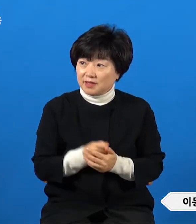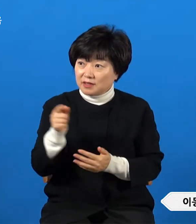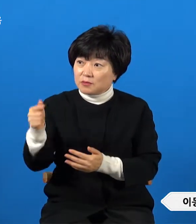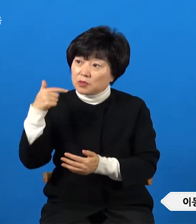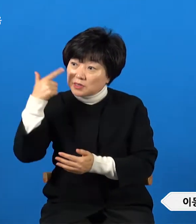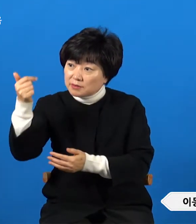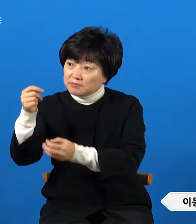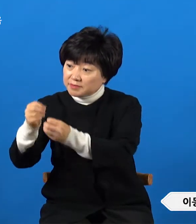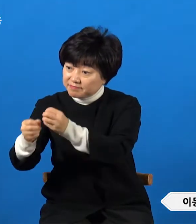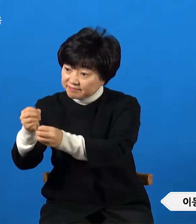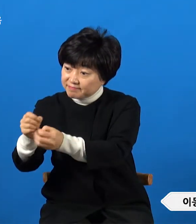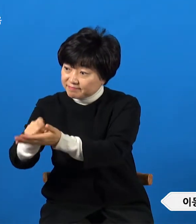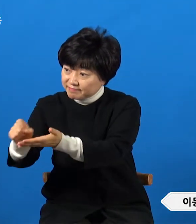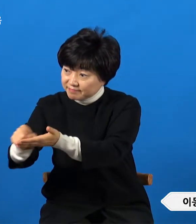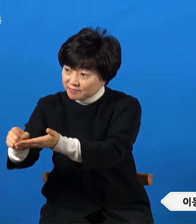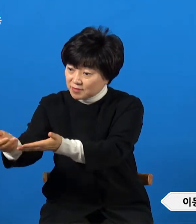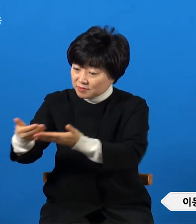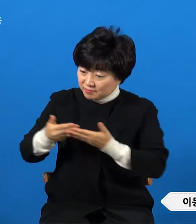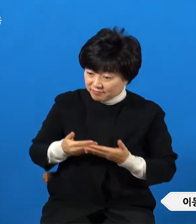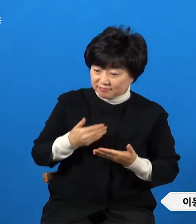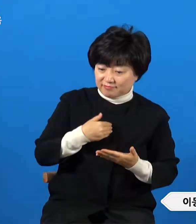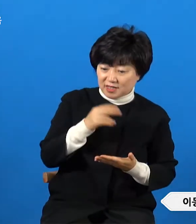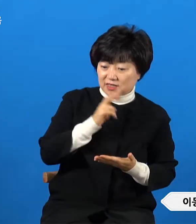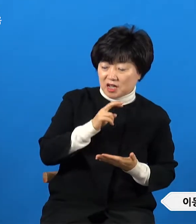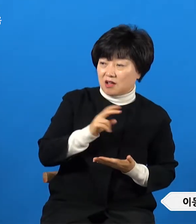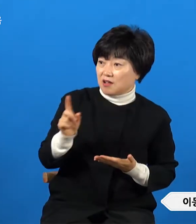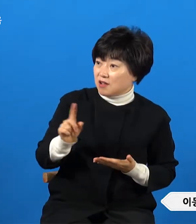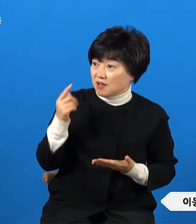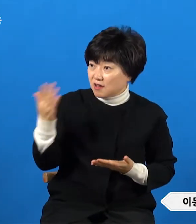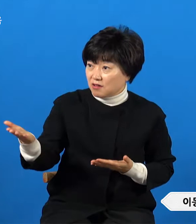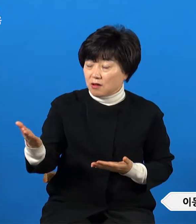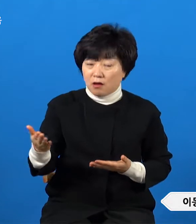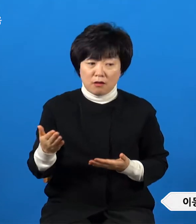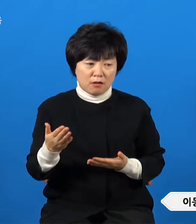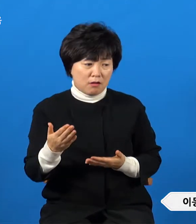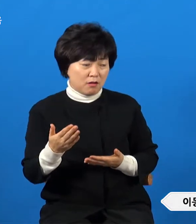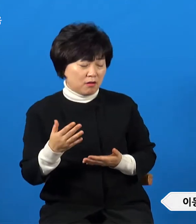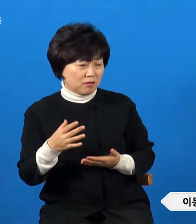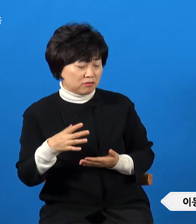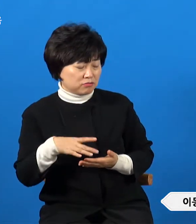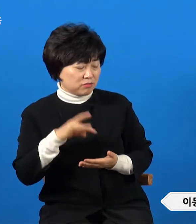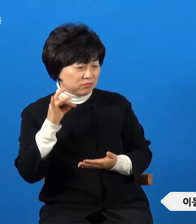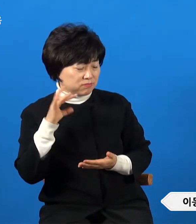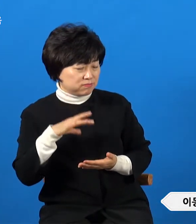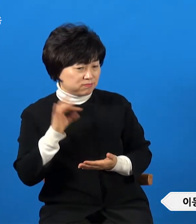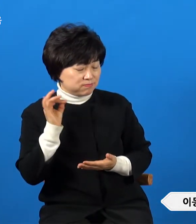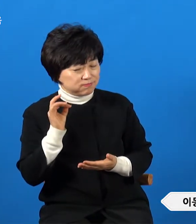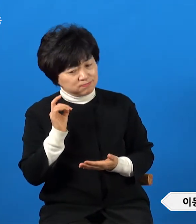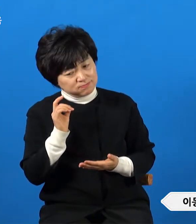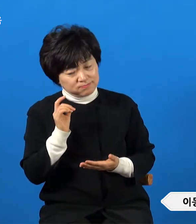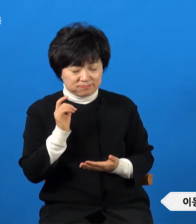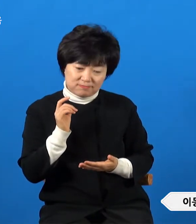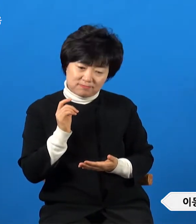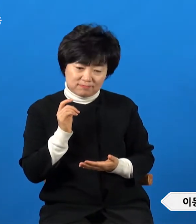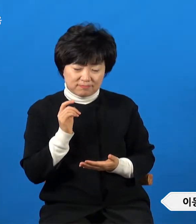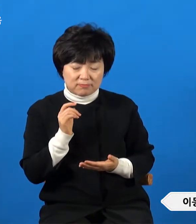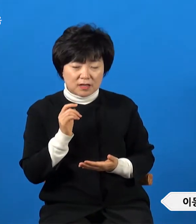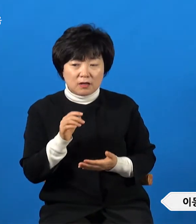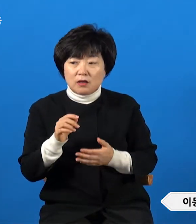작곡할게요. 글쎄 제가 작사를 해본 일이 없는데요. 그냥 목사님 평소 생각하는 성경에 대한 거 쓰시면